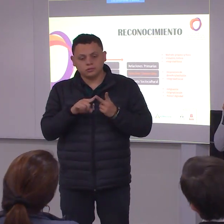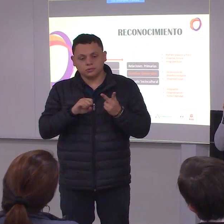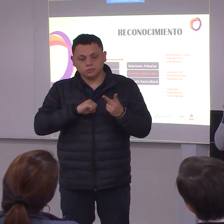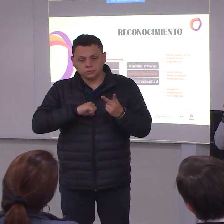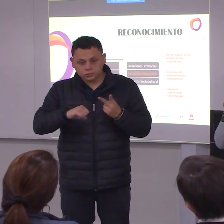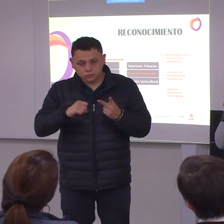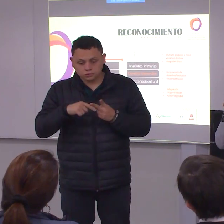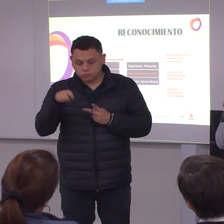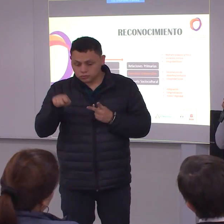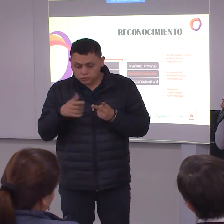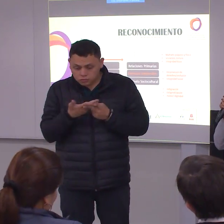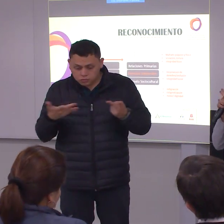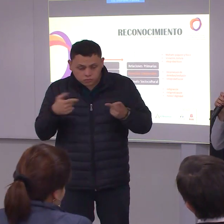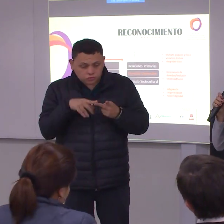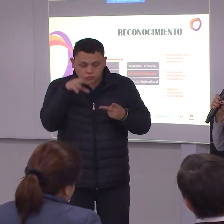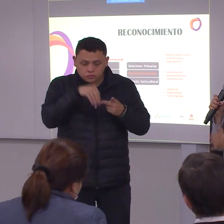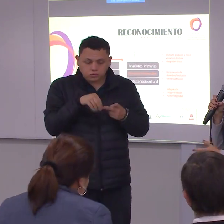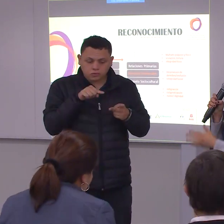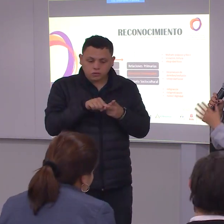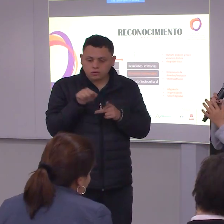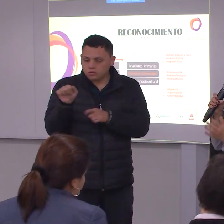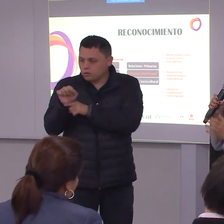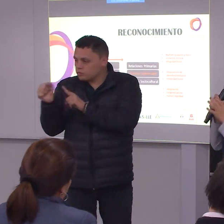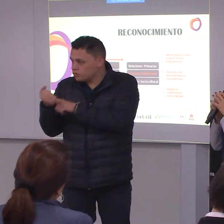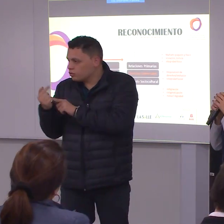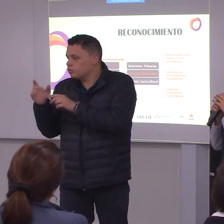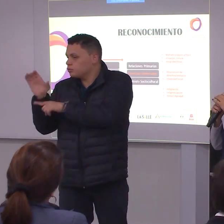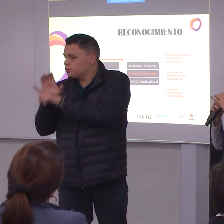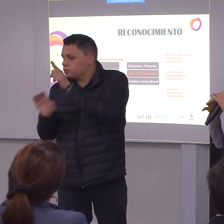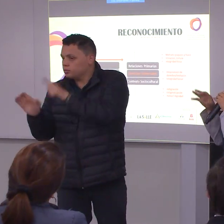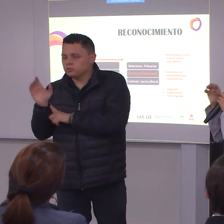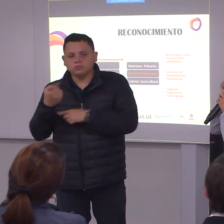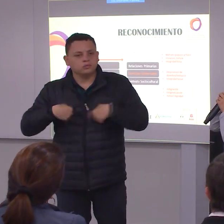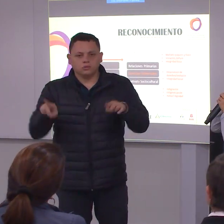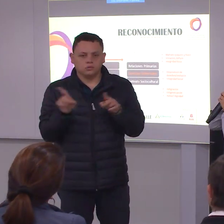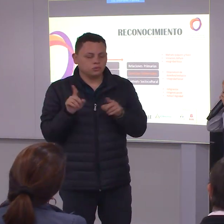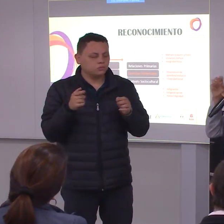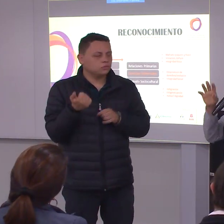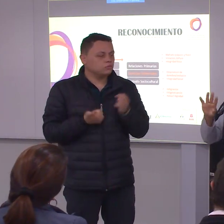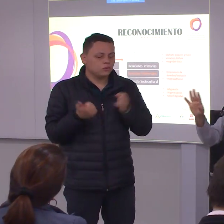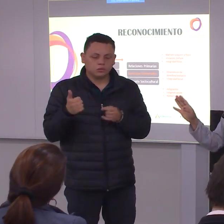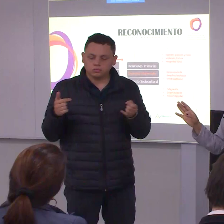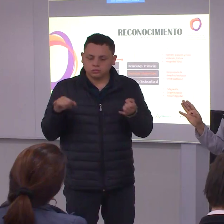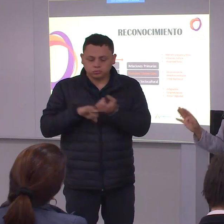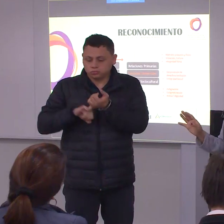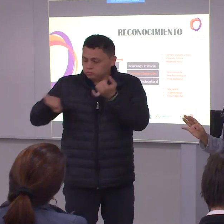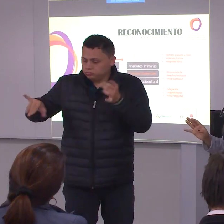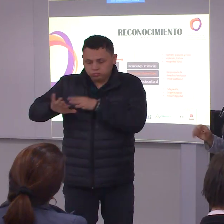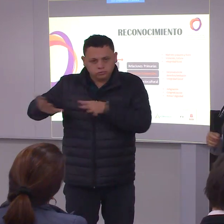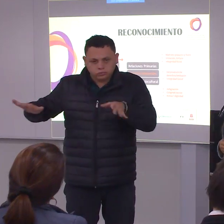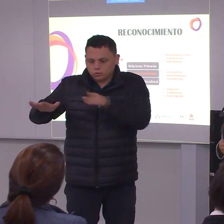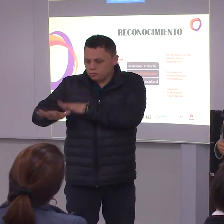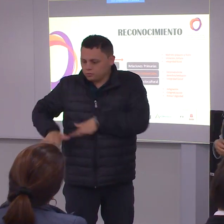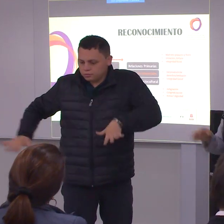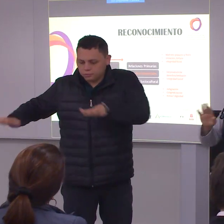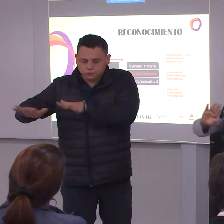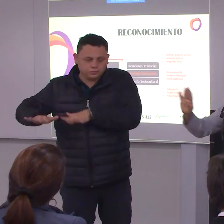universales que no dependen de un orden social cultural sino que independientemente del lugar